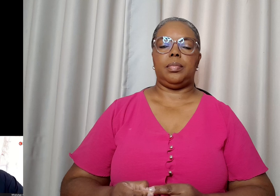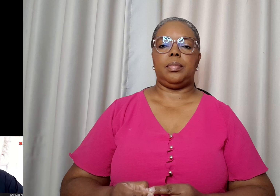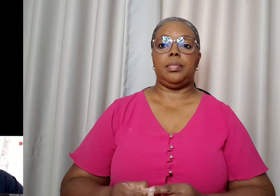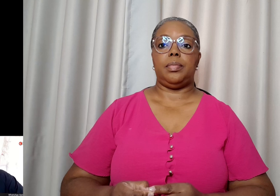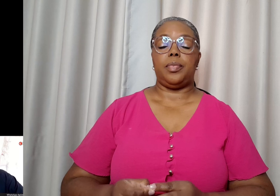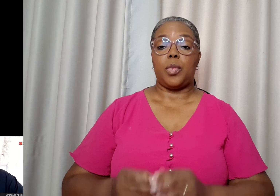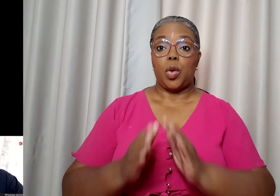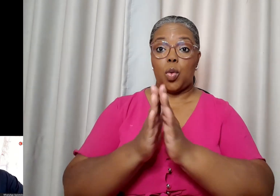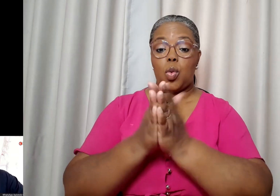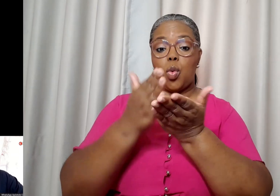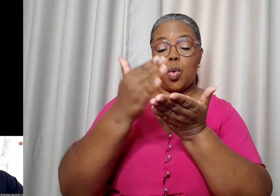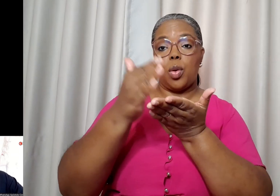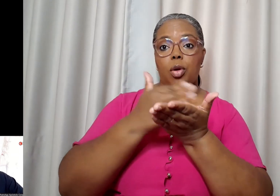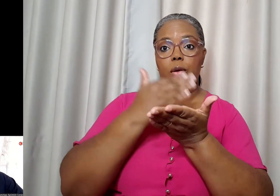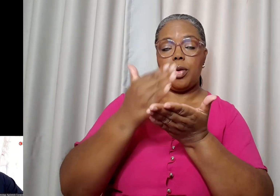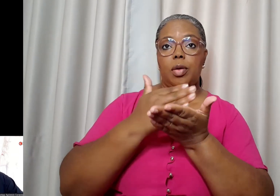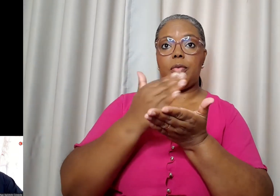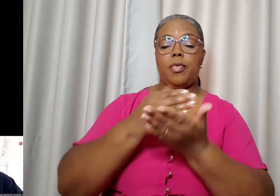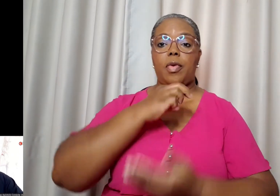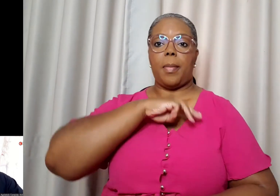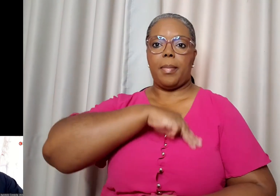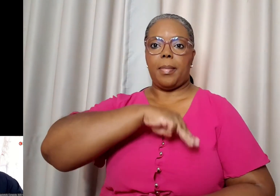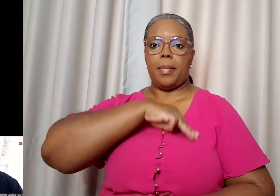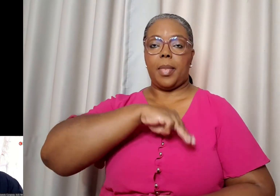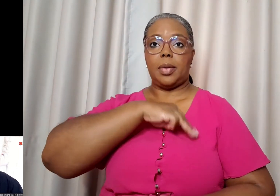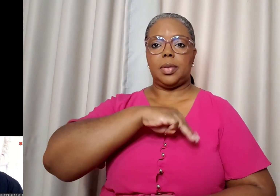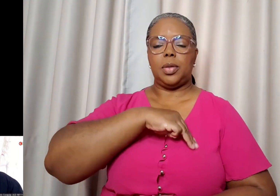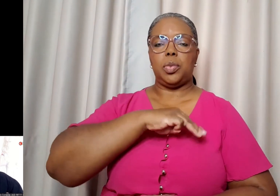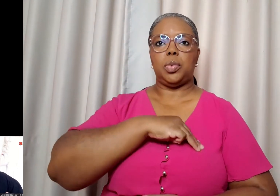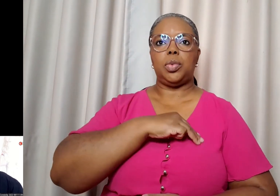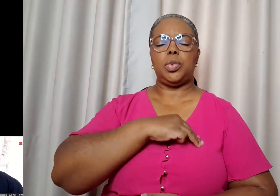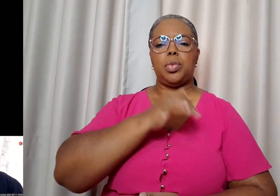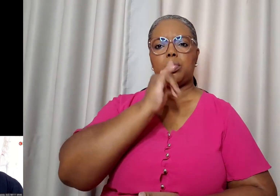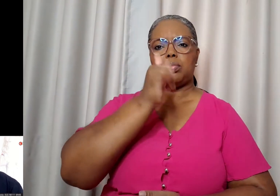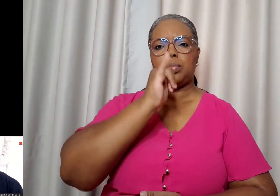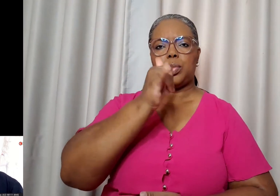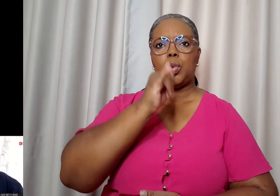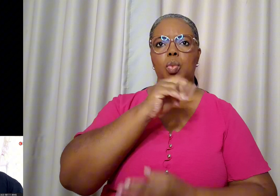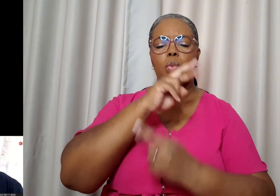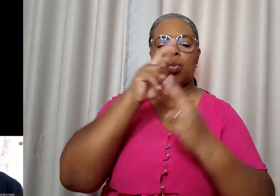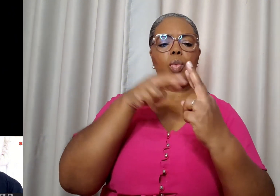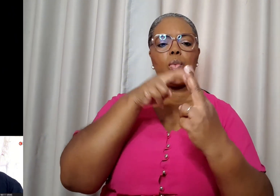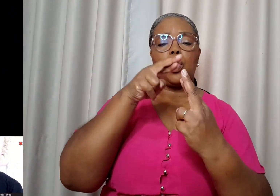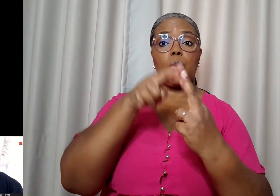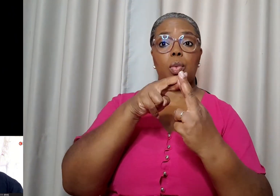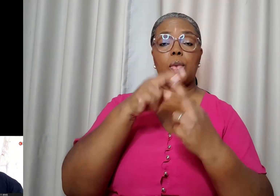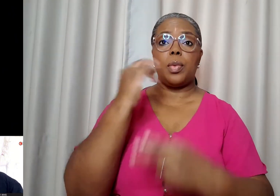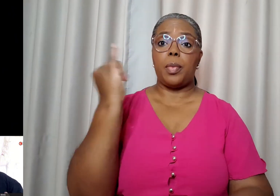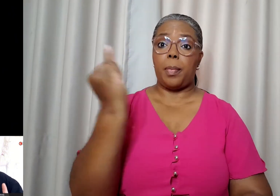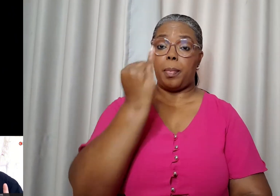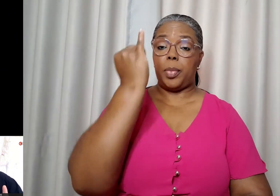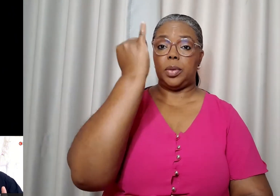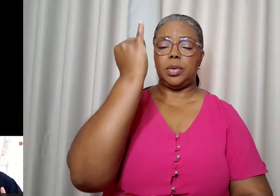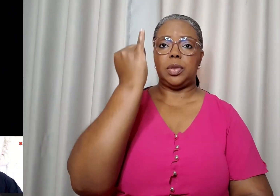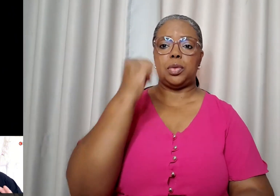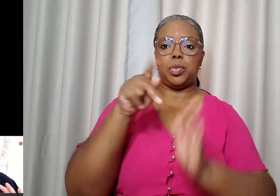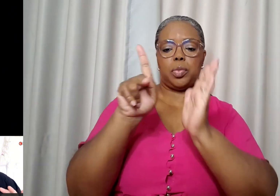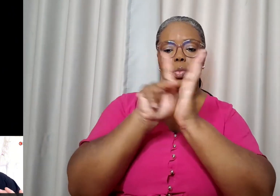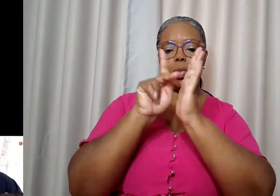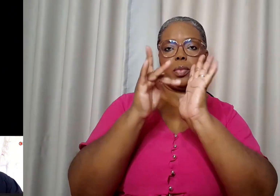Mateus relata uma referência muito importante de Jesus. Olha o que